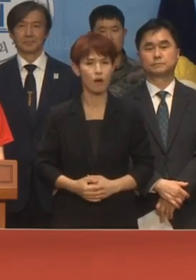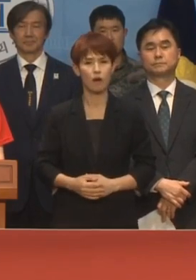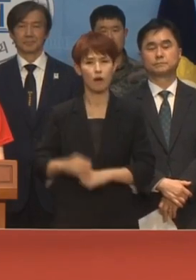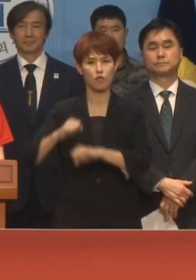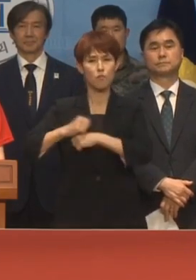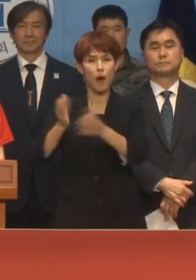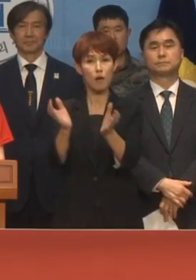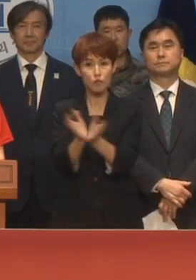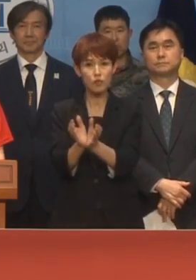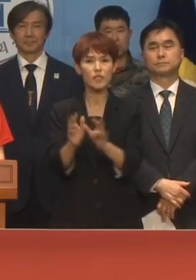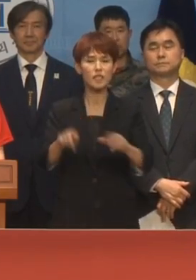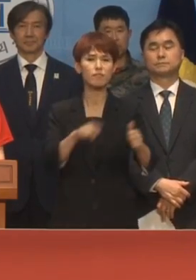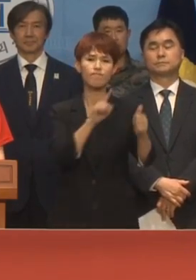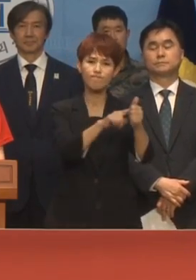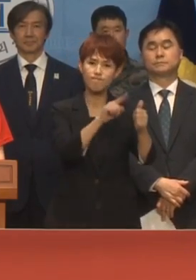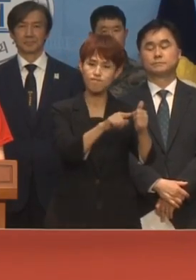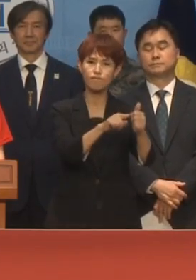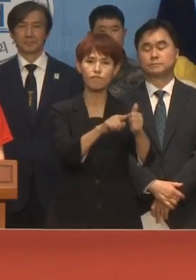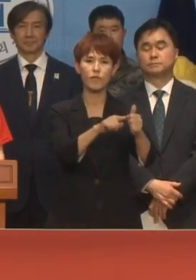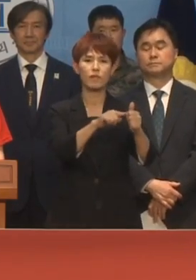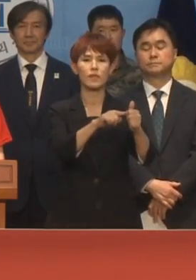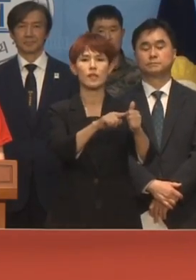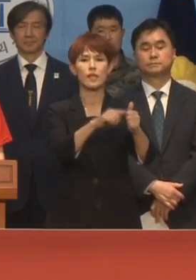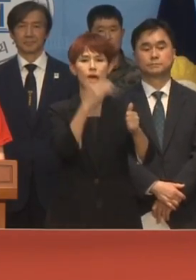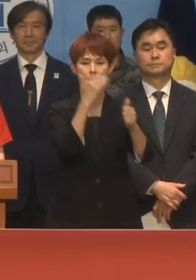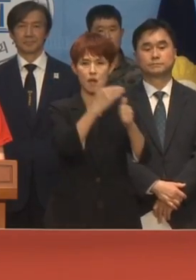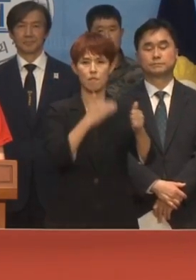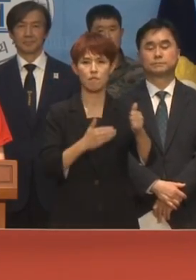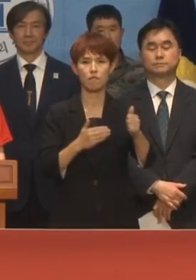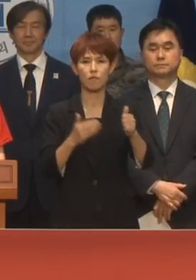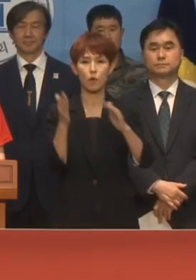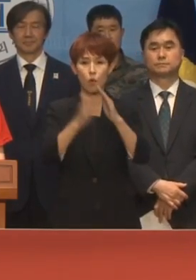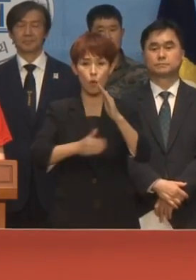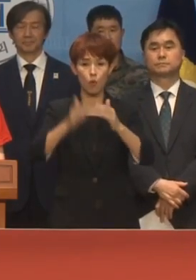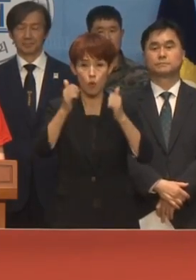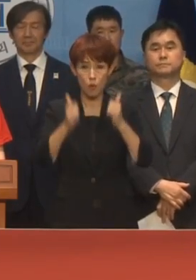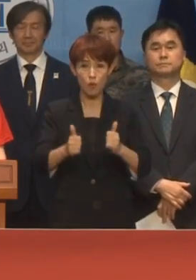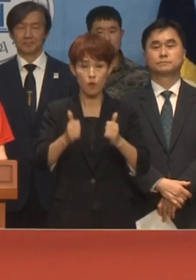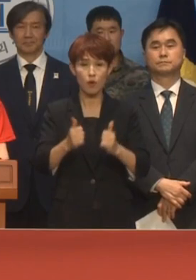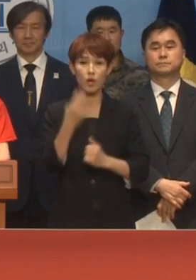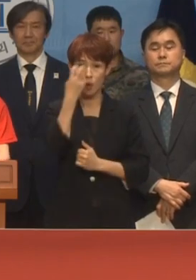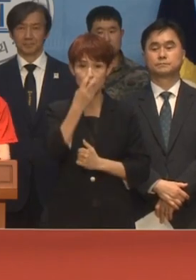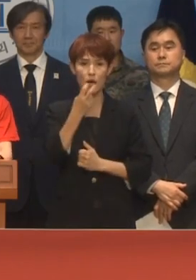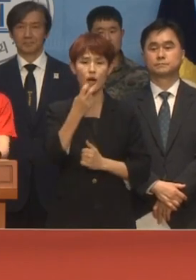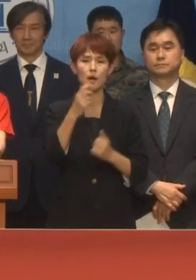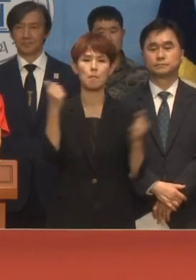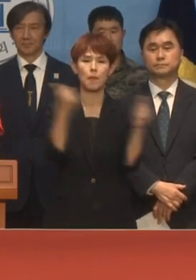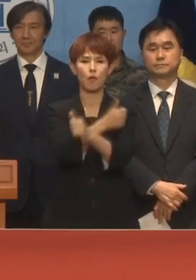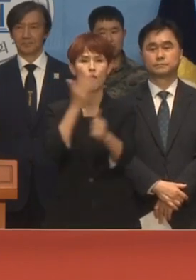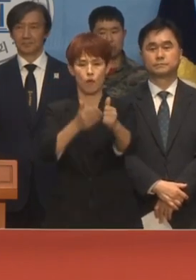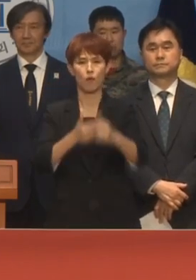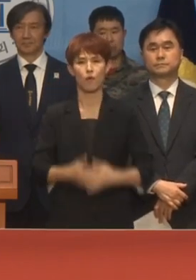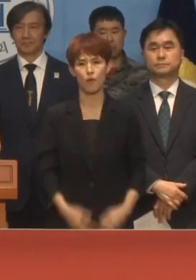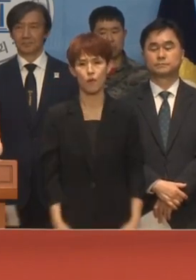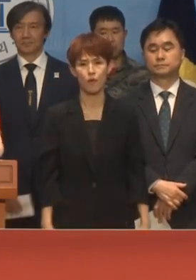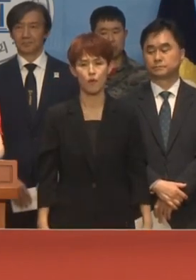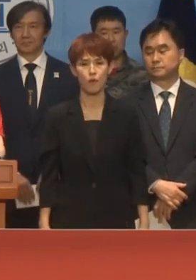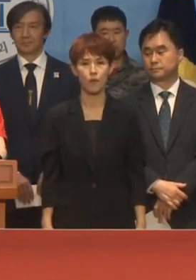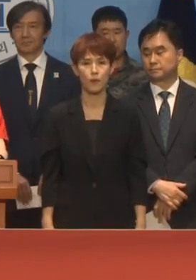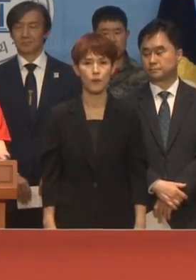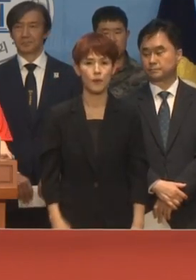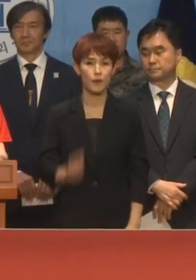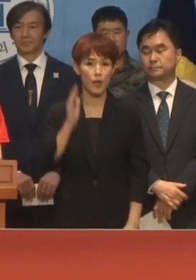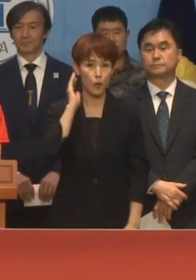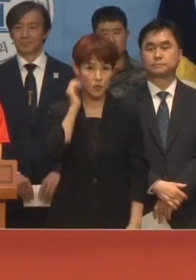국방부는 즉각 해당 군검사를 해임하고 공판검사를 교체하시기 바랍니다. 이상입니다. 마지막으로 저희가